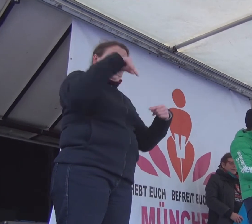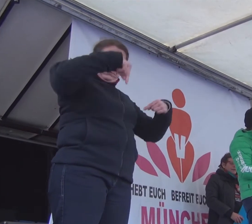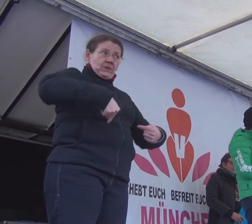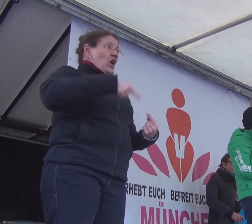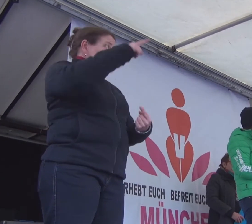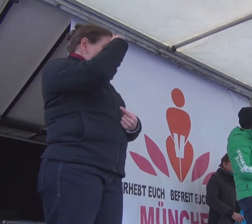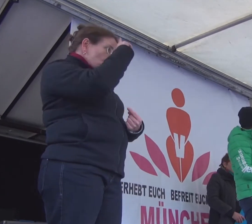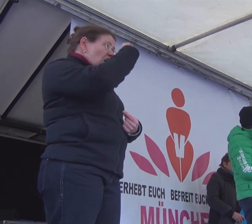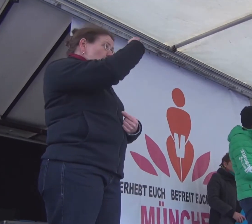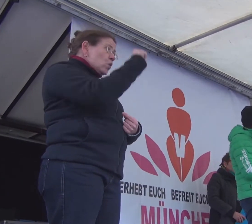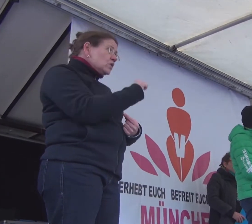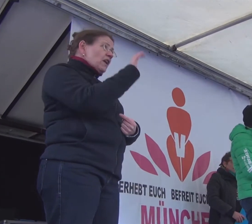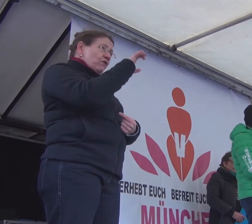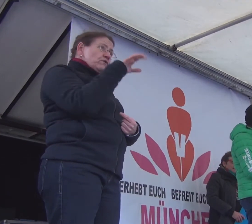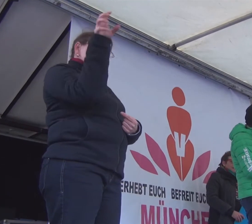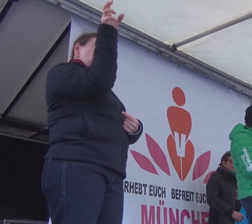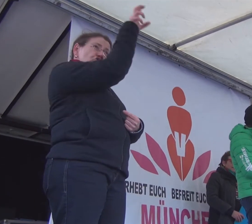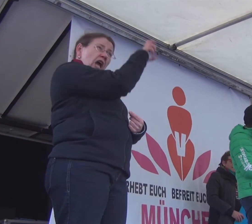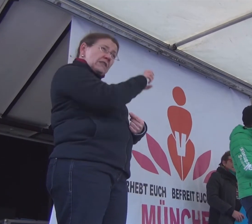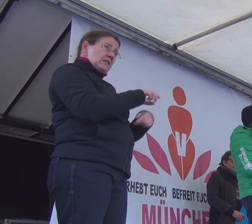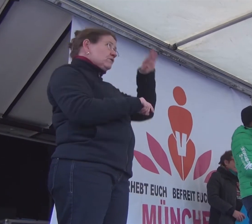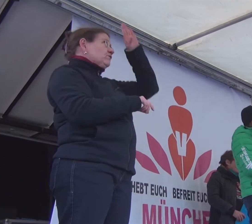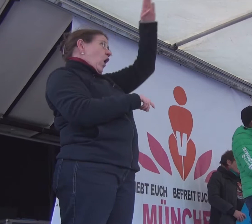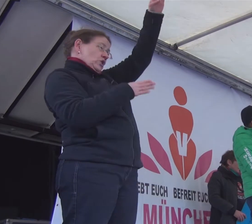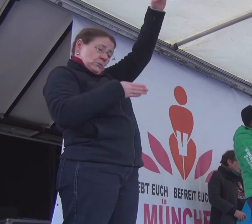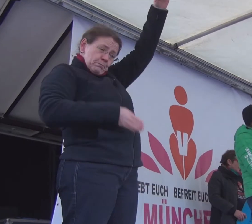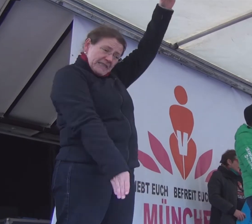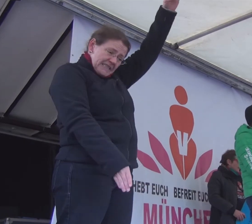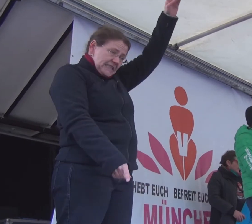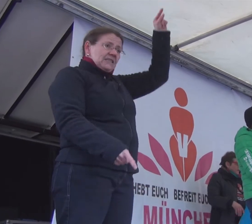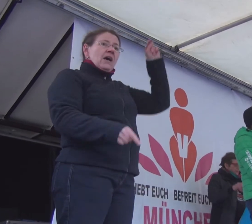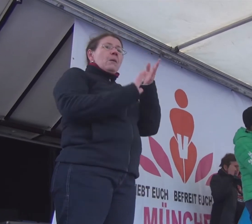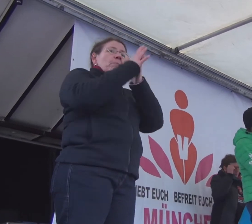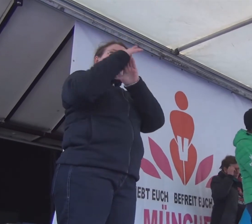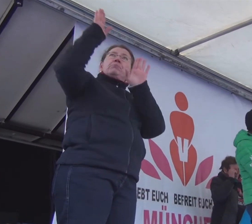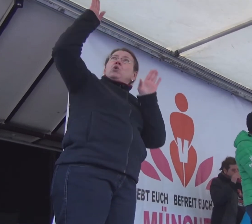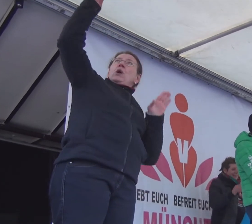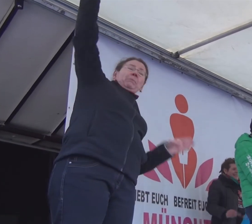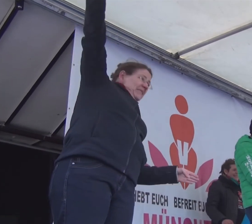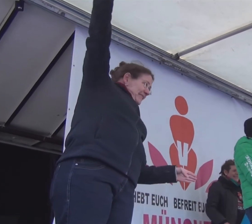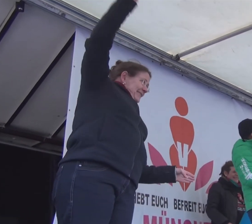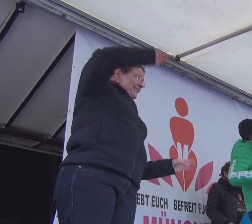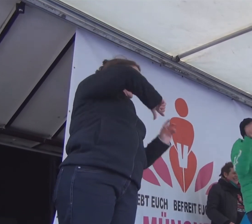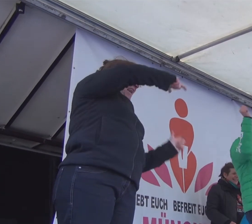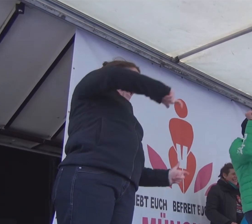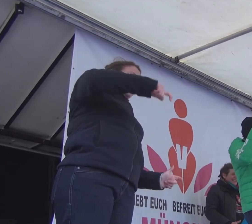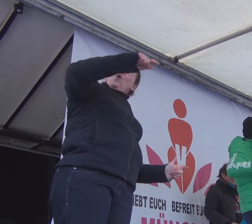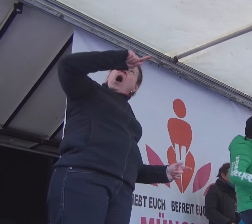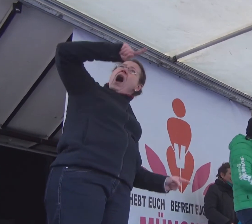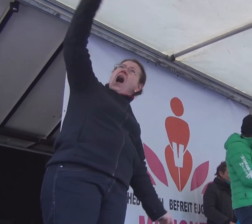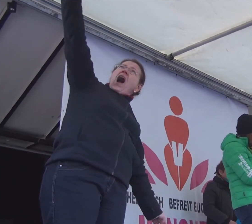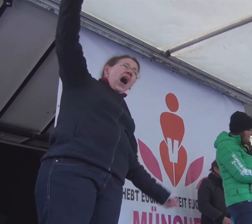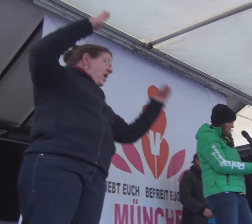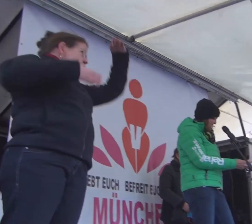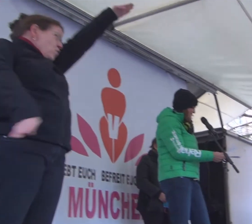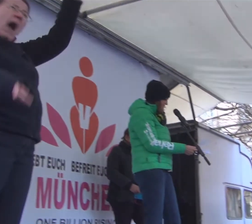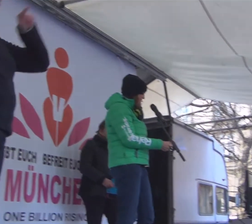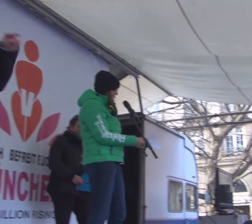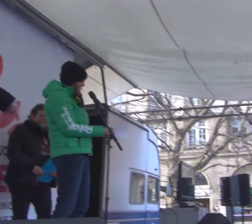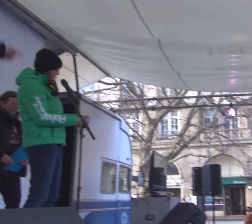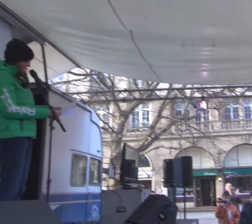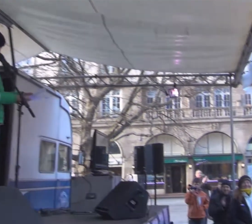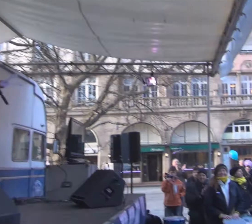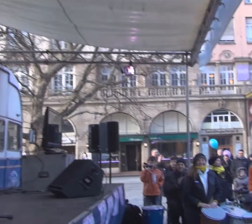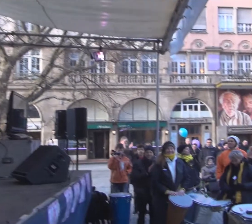150 Städten, nämlich von Stralsund bis Garmisch und vom Brandenburger Tor bis zum Sendlinger Tor. Ja! Yeah.